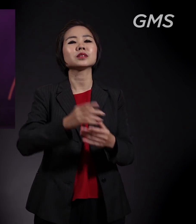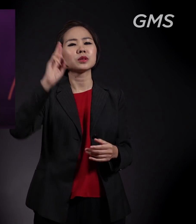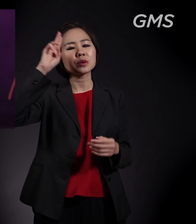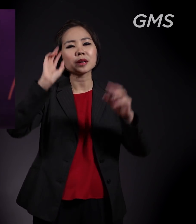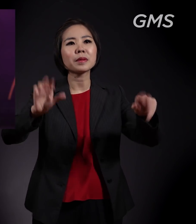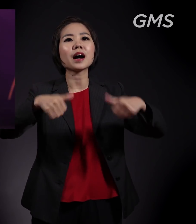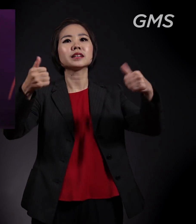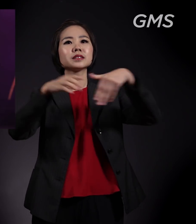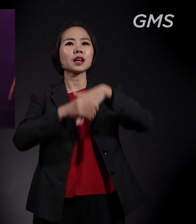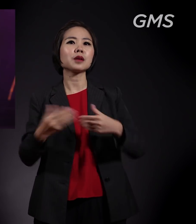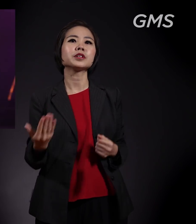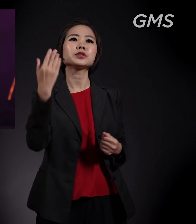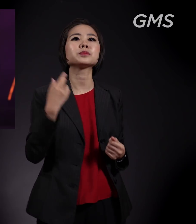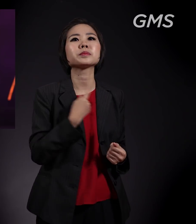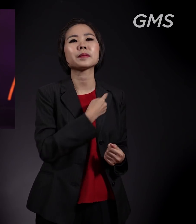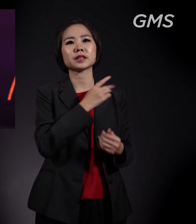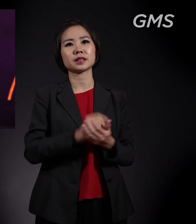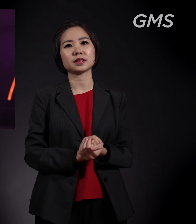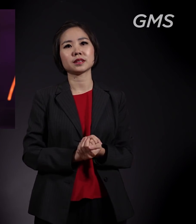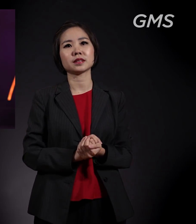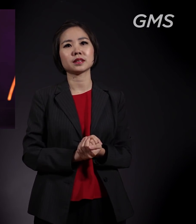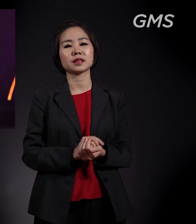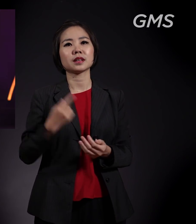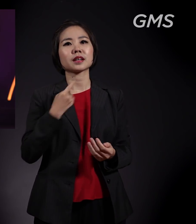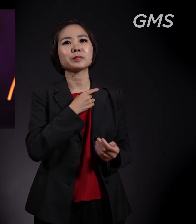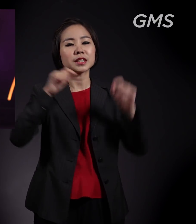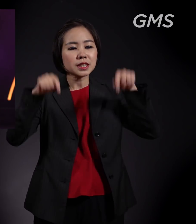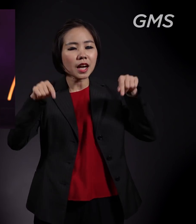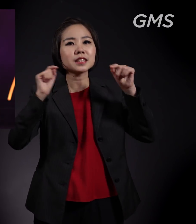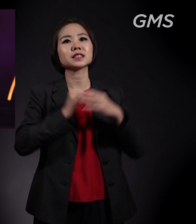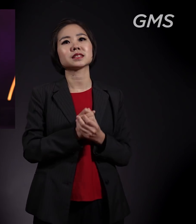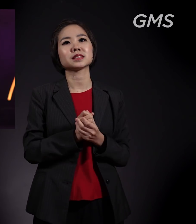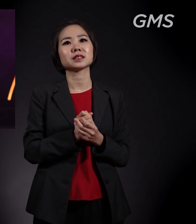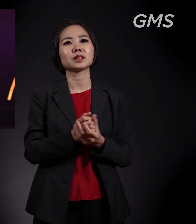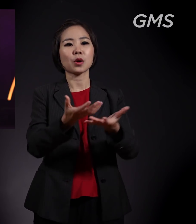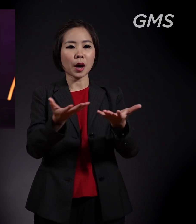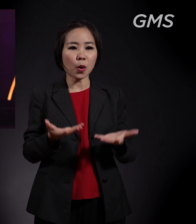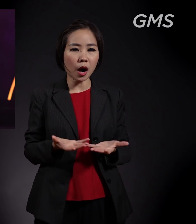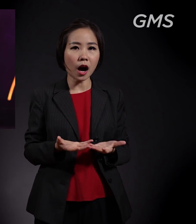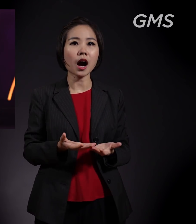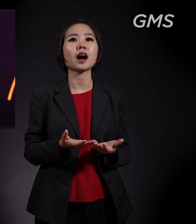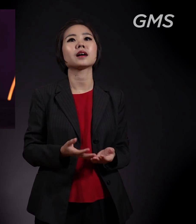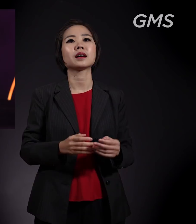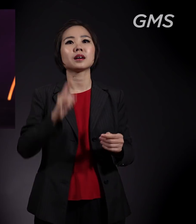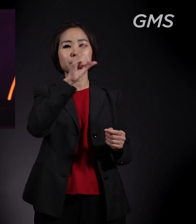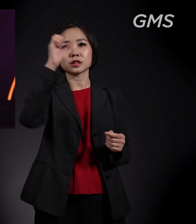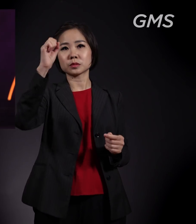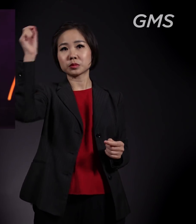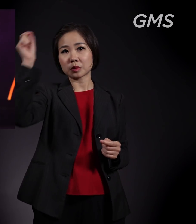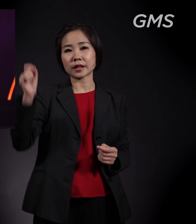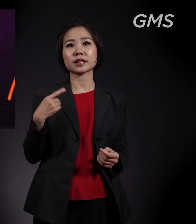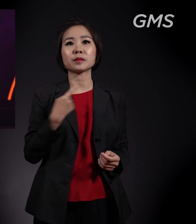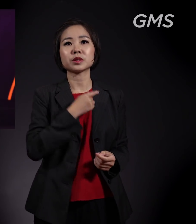baik di dalam kehidupan kami Tuhan. Dan kami saat ini membawa persepuluhan kami kepadamu